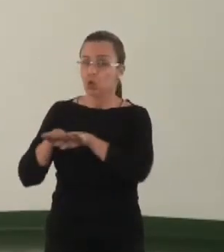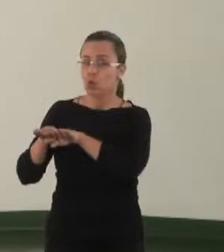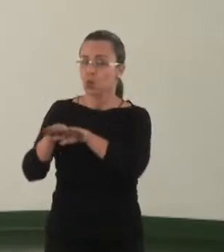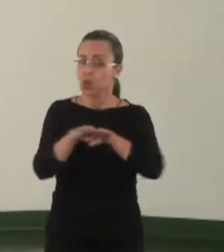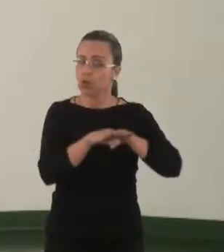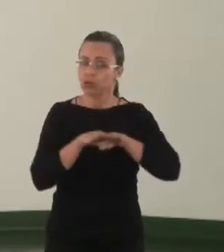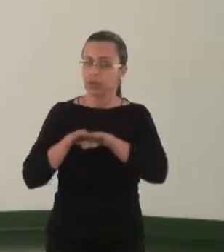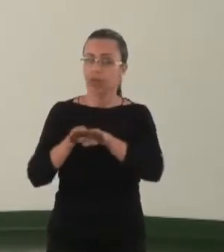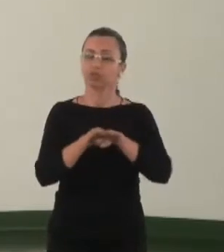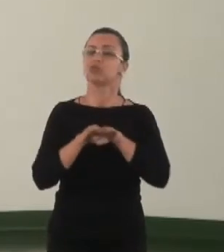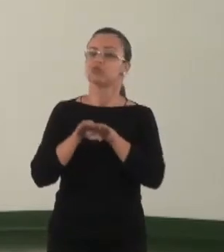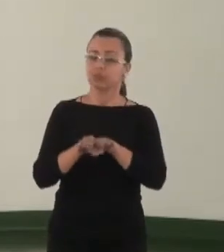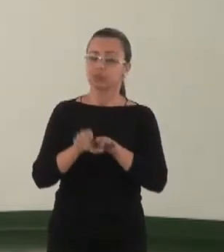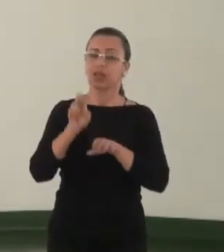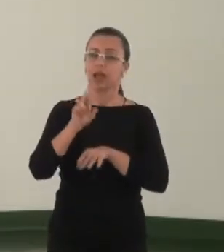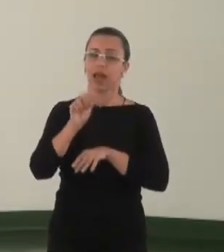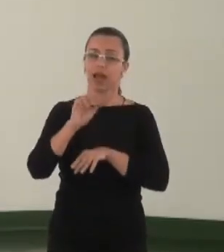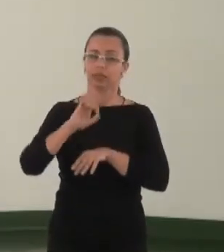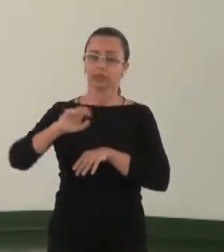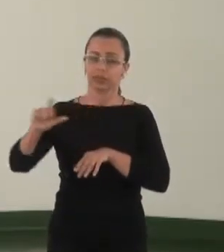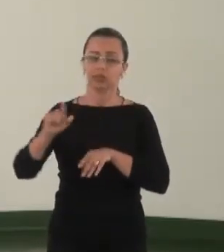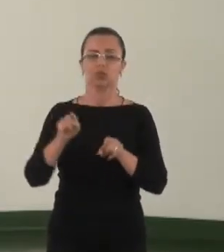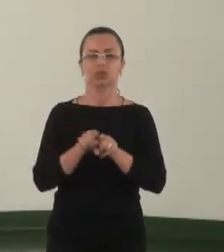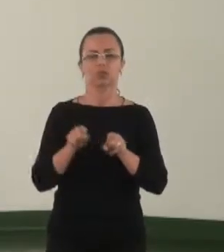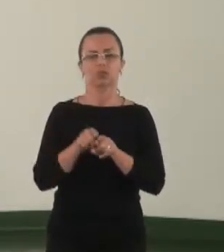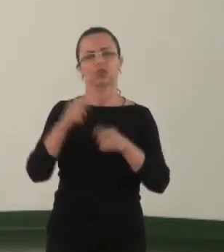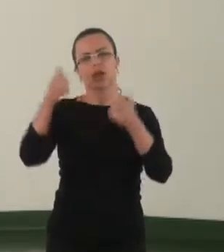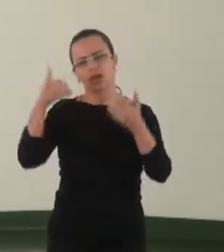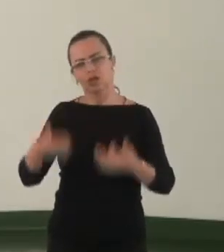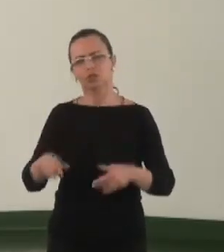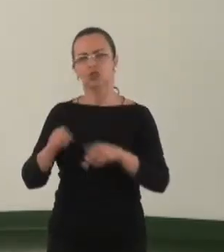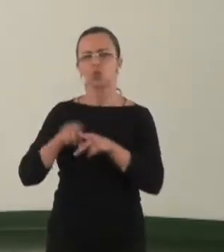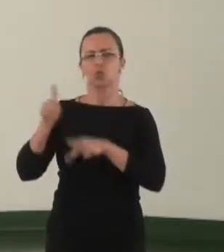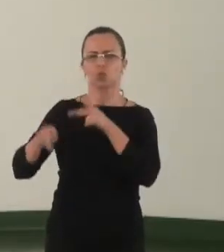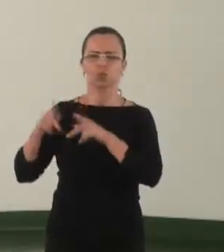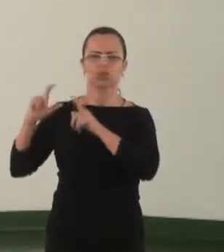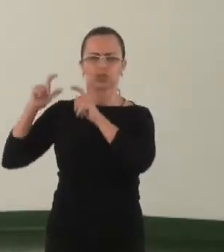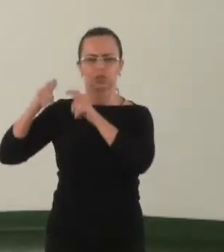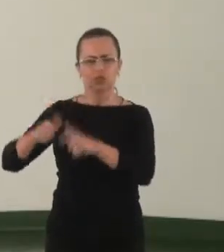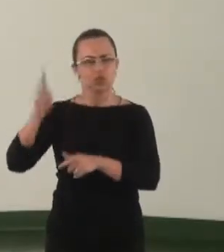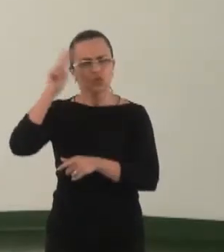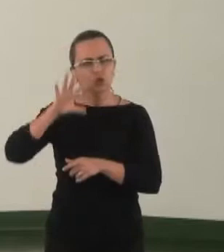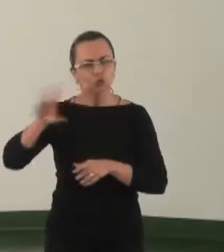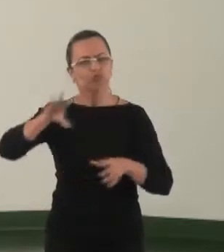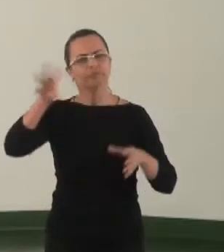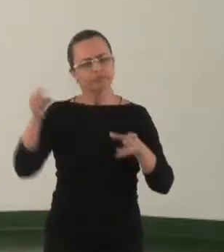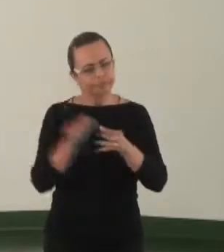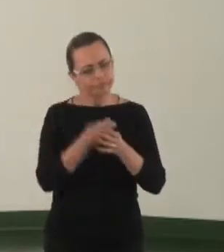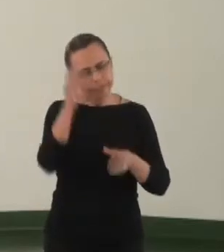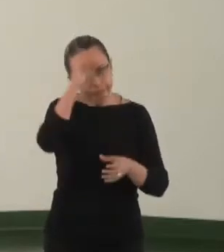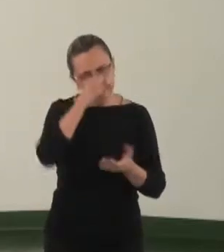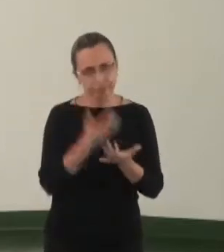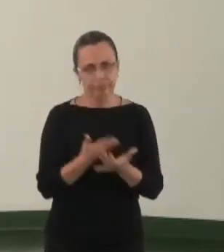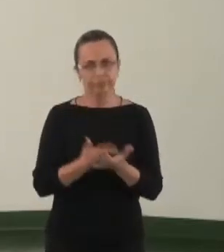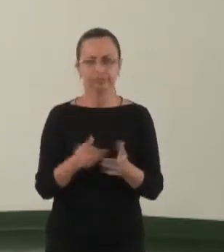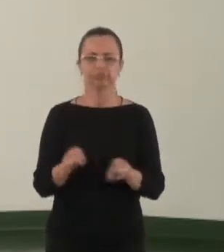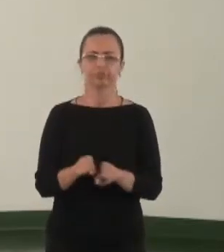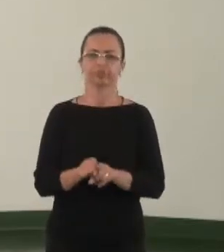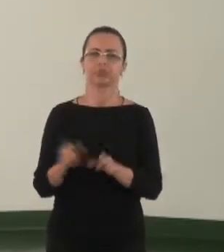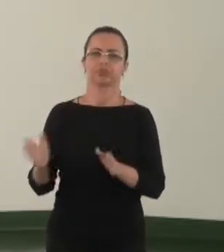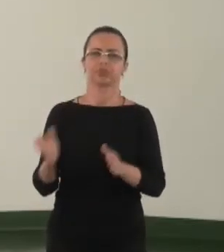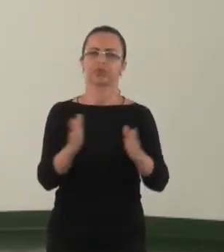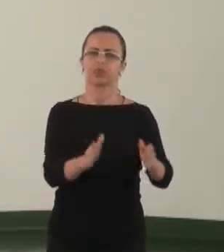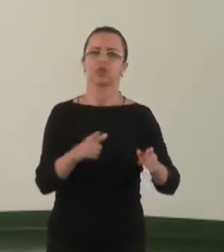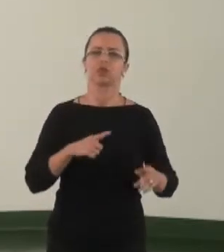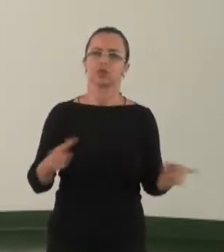outras legislações que tratam também das comunidades e povos tradicionais. Parceria do CNMP com aqueles que já trabalham